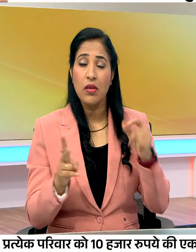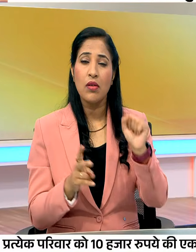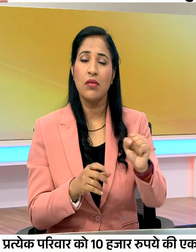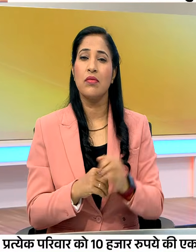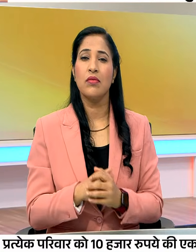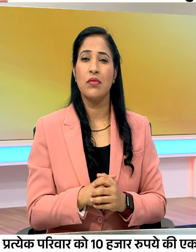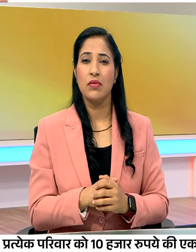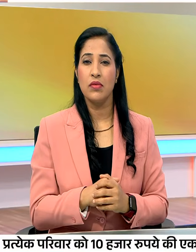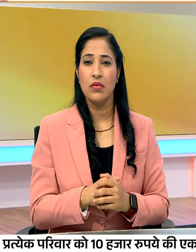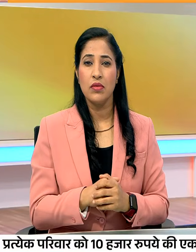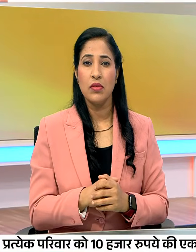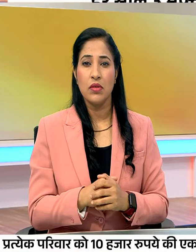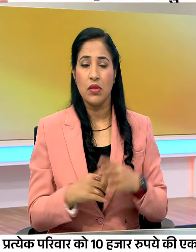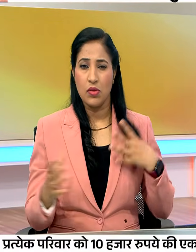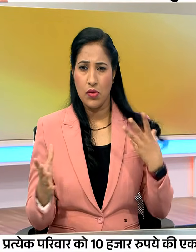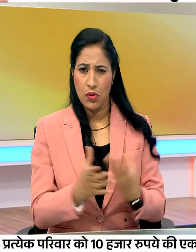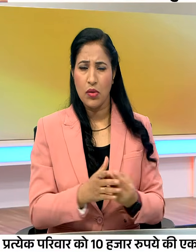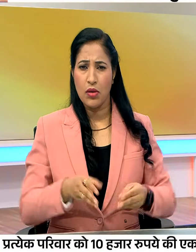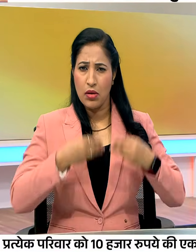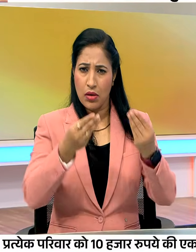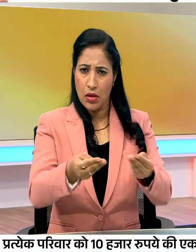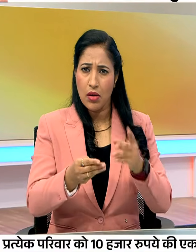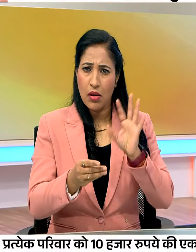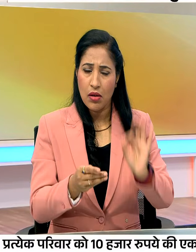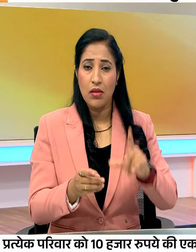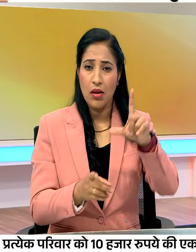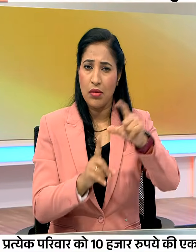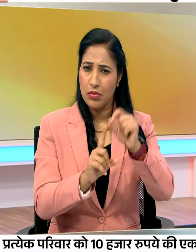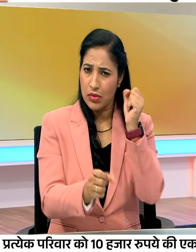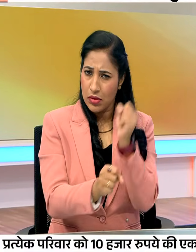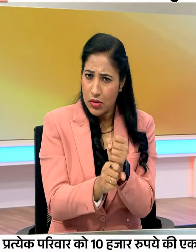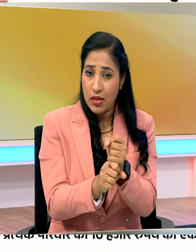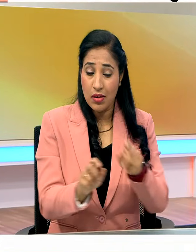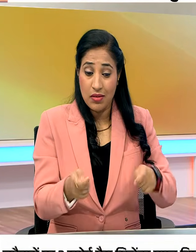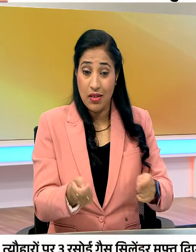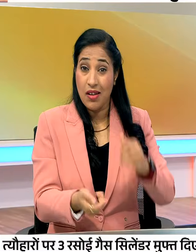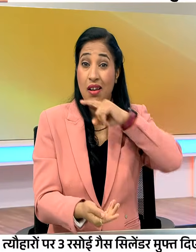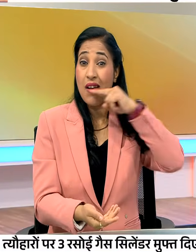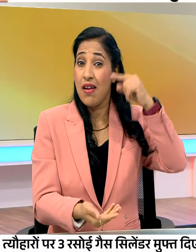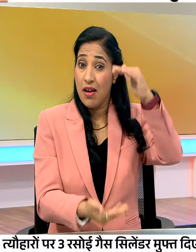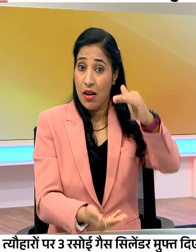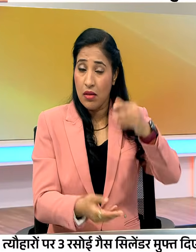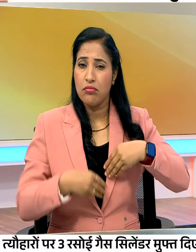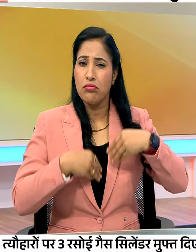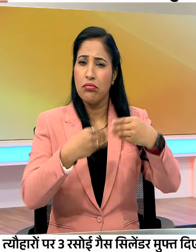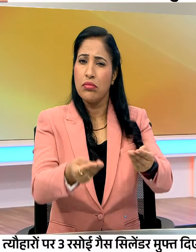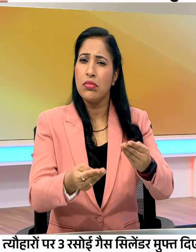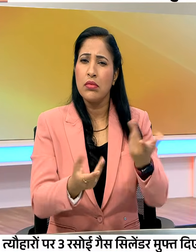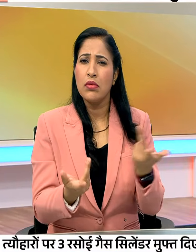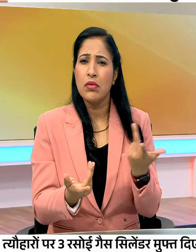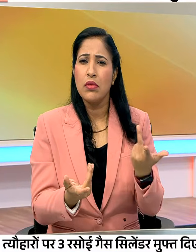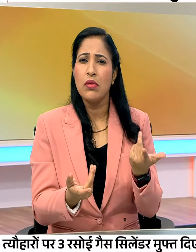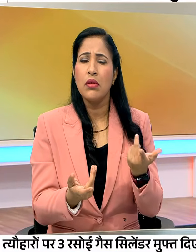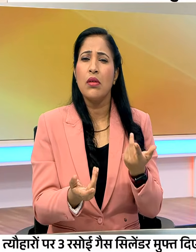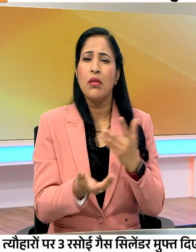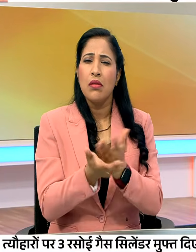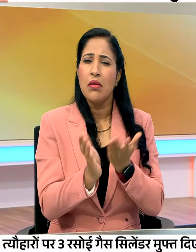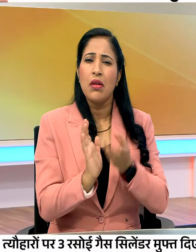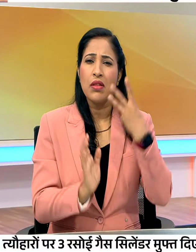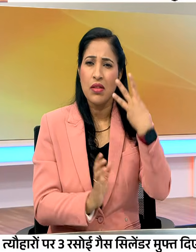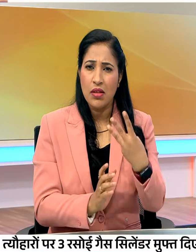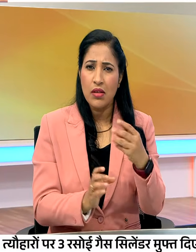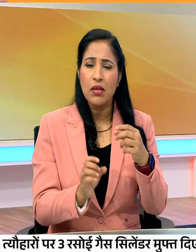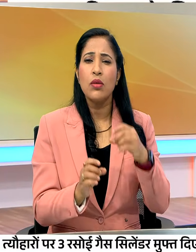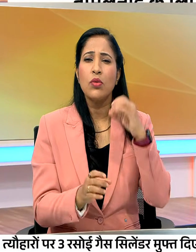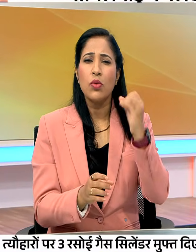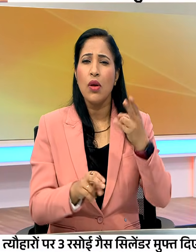leadership. We'll be providing 3 LPG cylinders free of cost every year. To tackle crimes, we will start